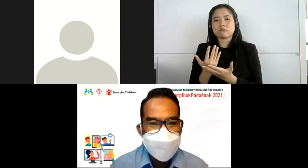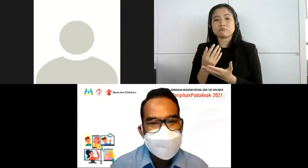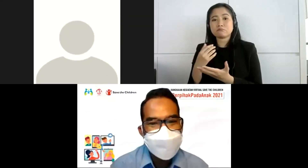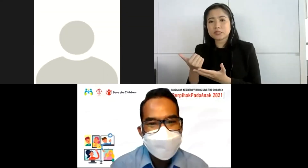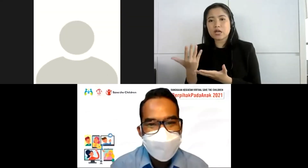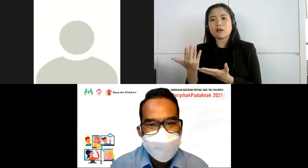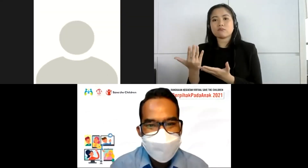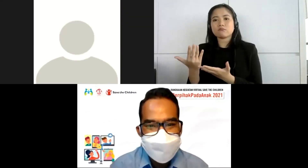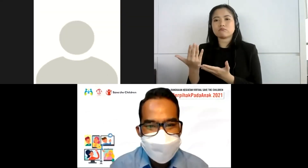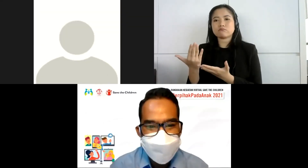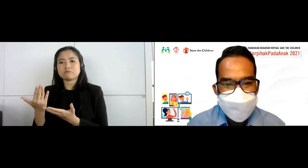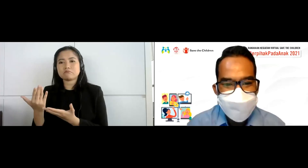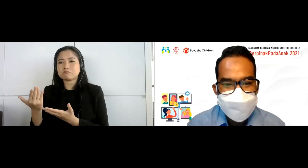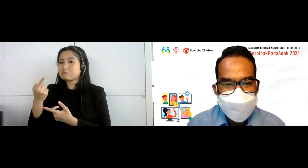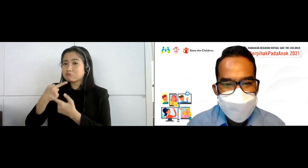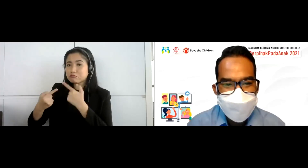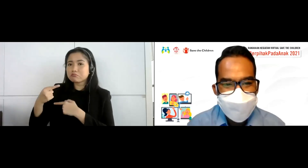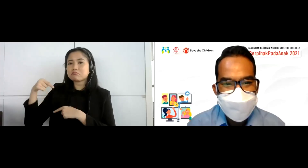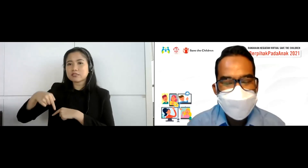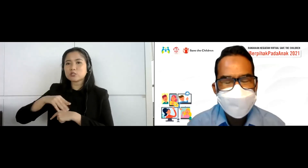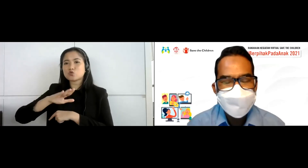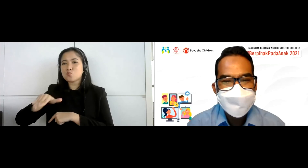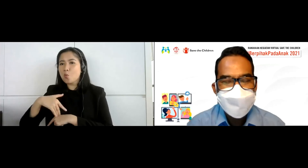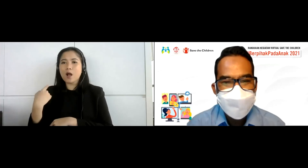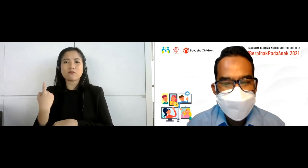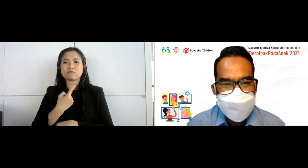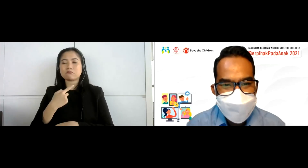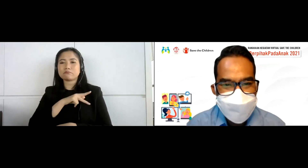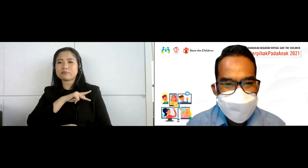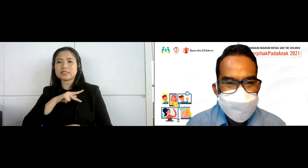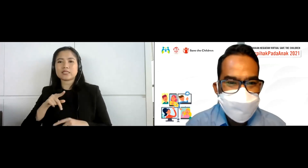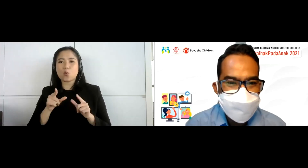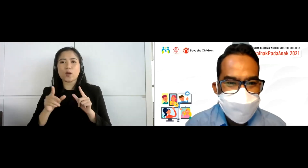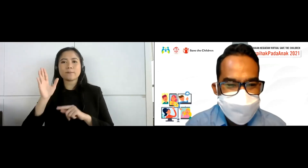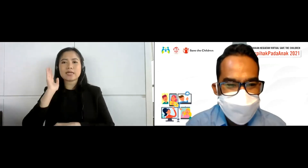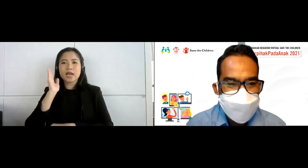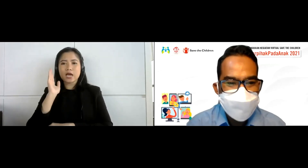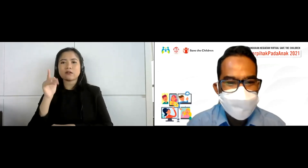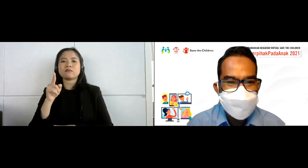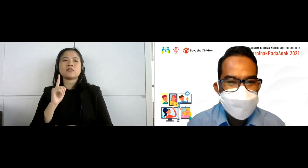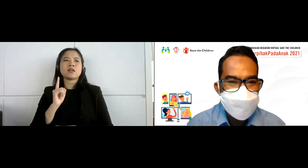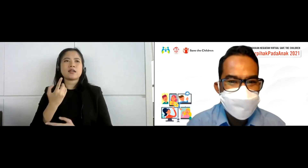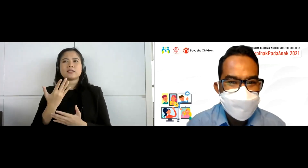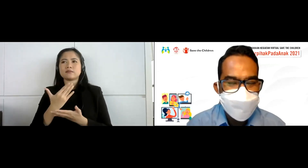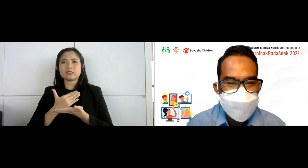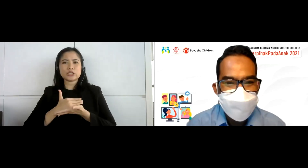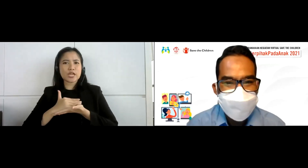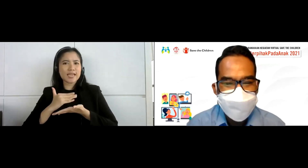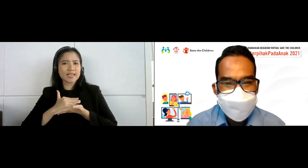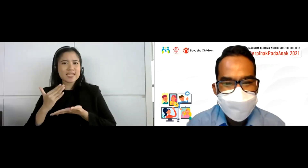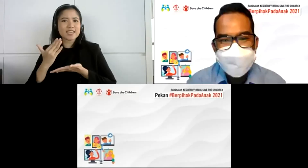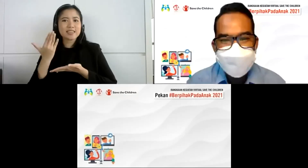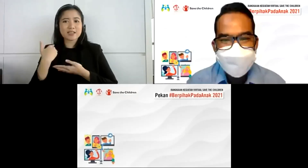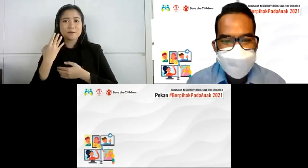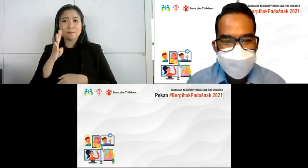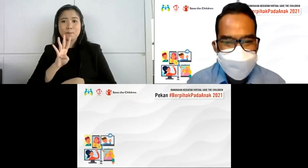dibagikan kepada kita para peserta webinar siang hari ini dengan berlandaskan keterangan-keterangan atau sharing-sharing yang sudah disampaikan oleh